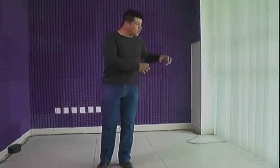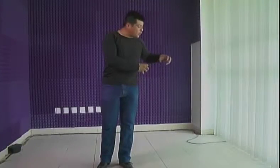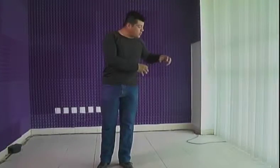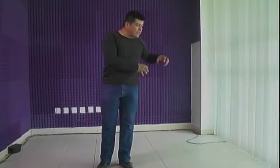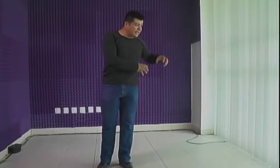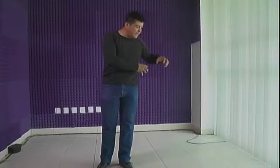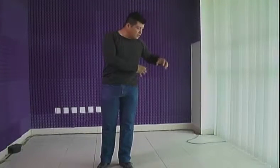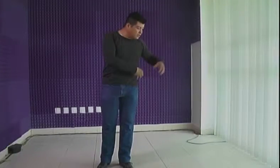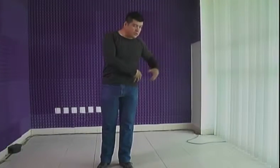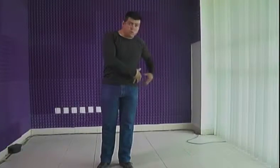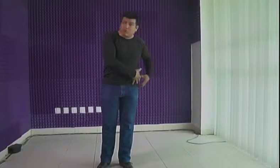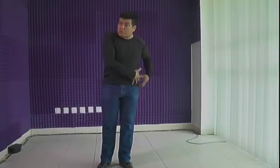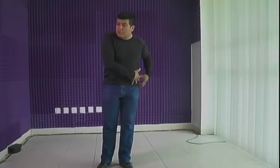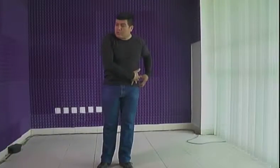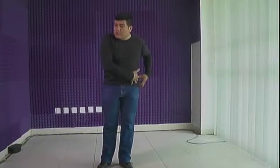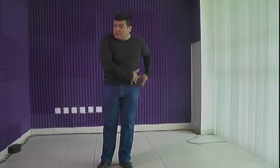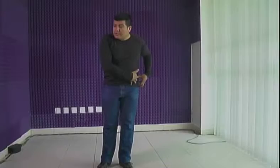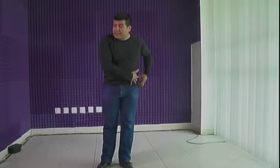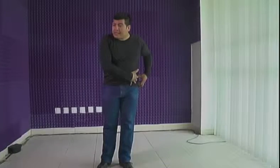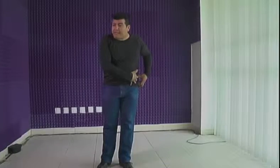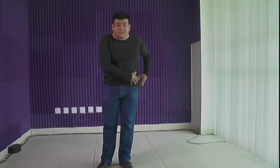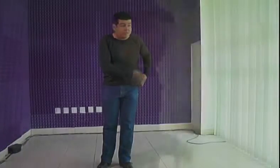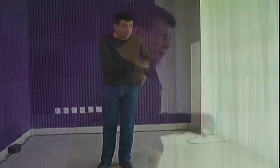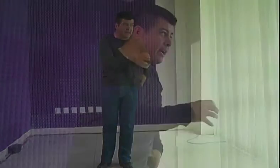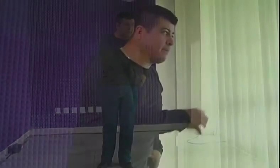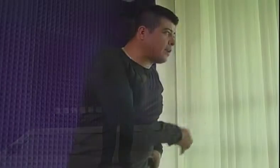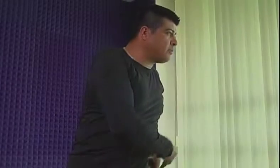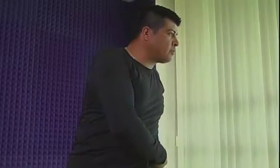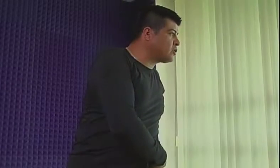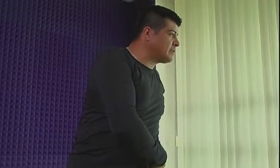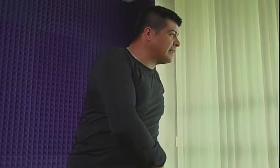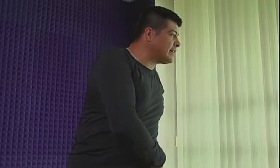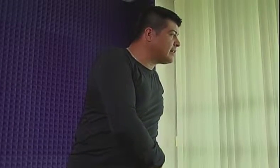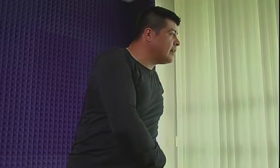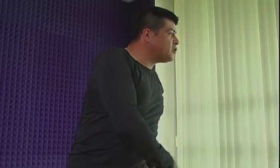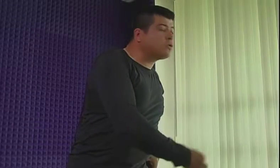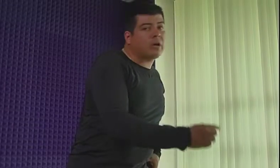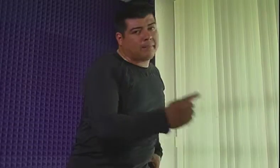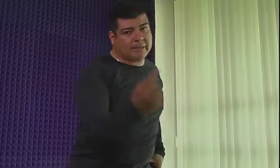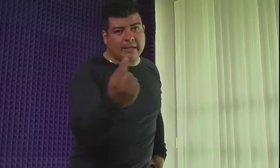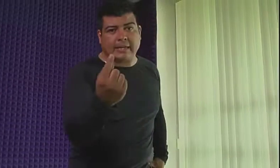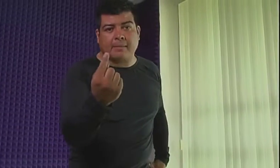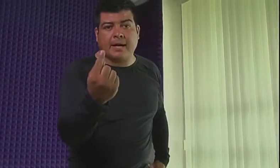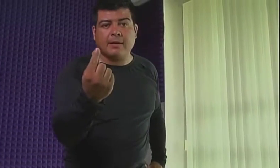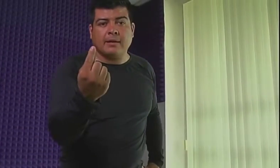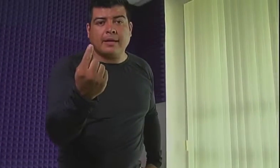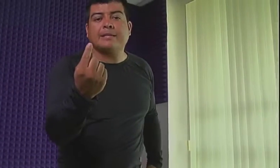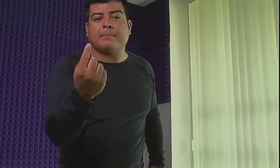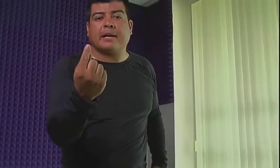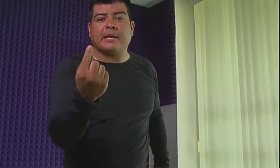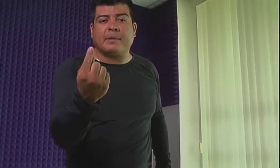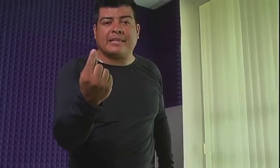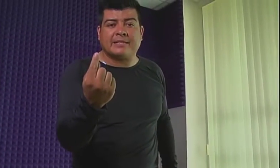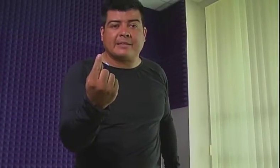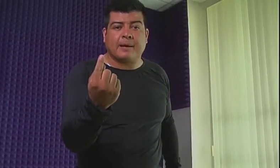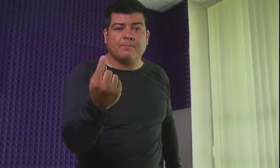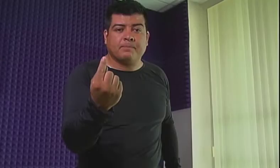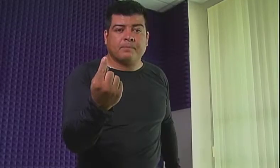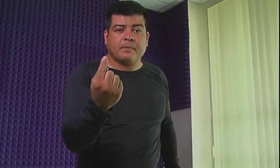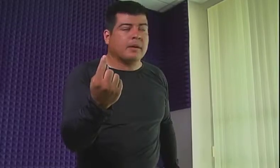de todos aquellos tesoros que había vendido y que había cambiado por muchas piedras, solamente le quedaba esa pequeña piedrecita.